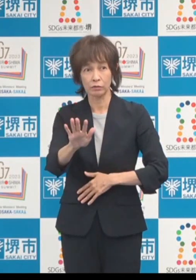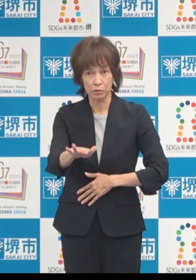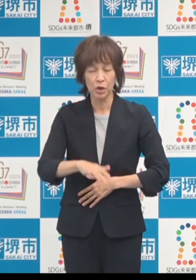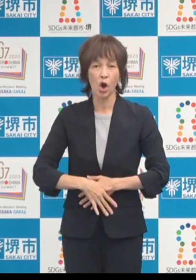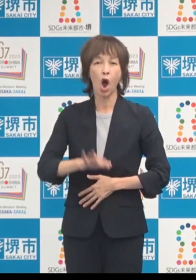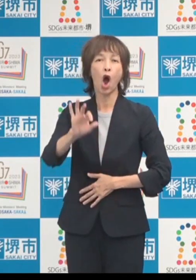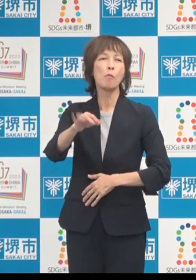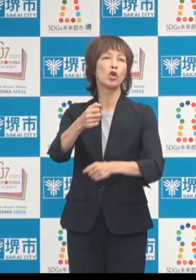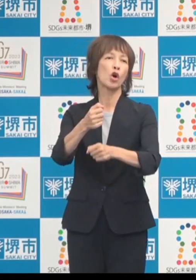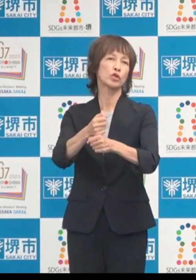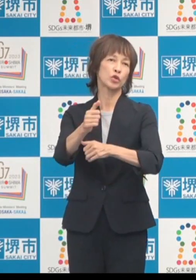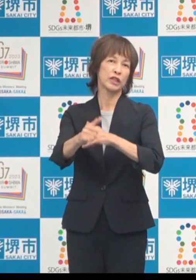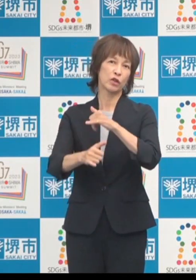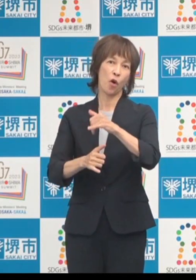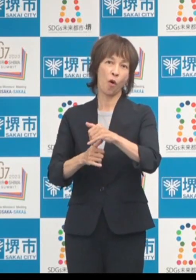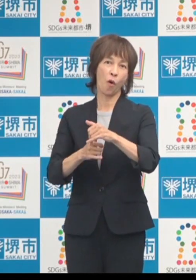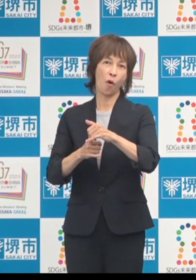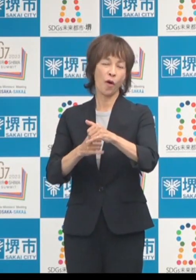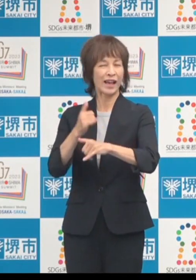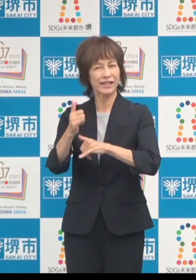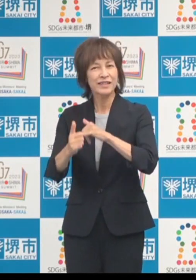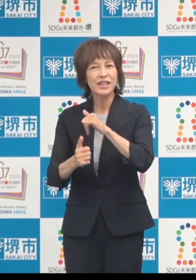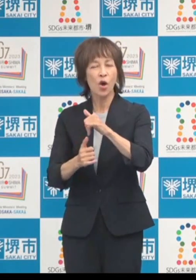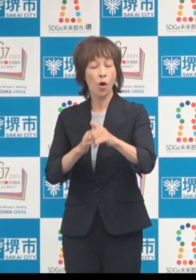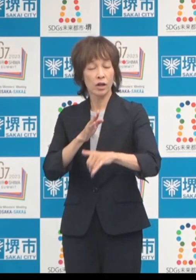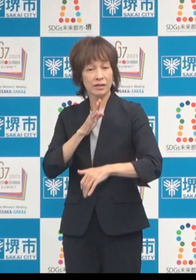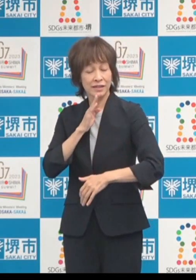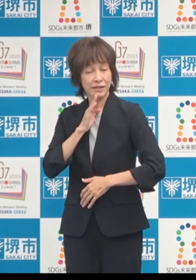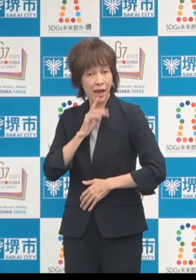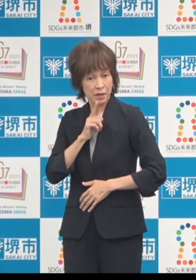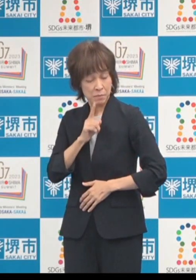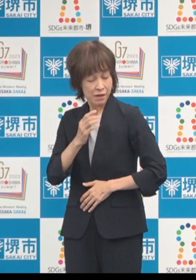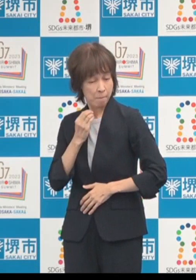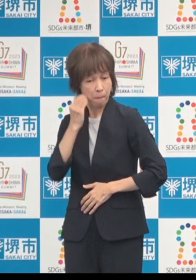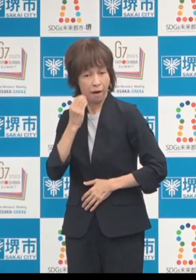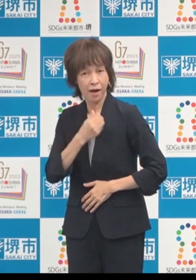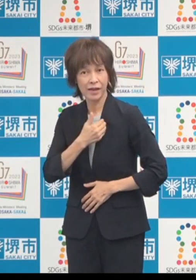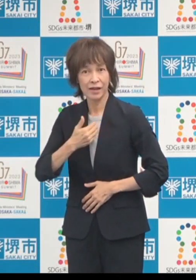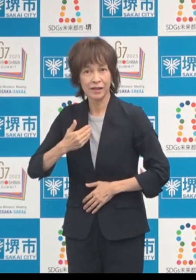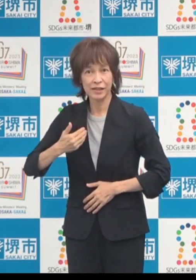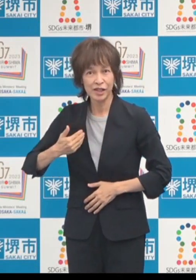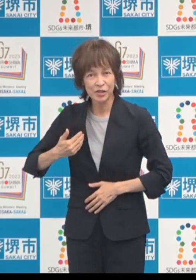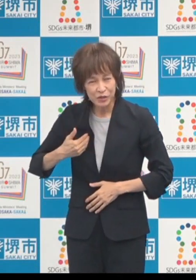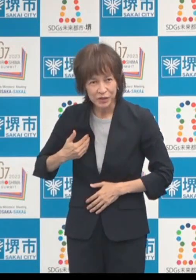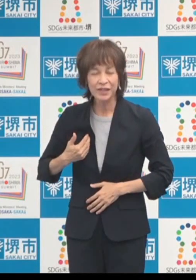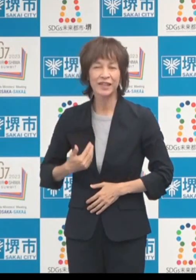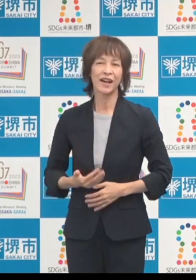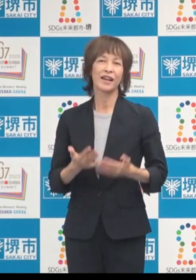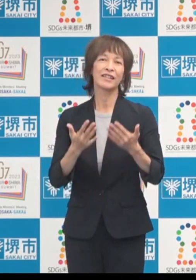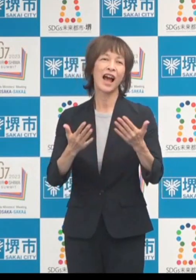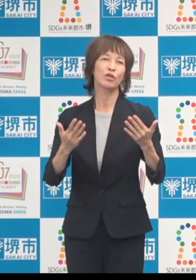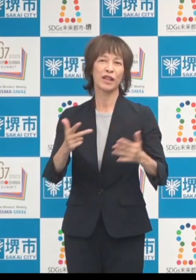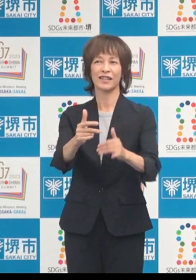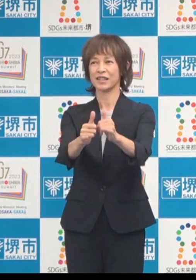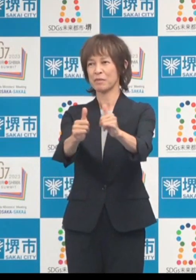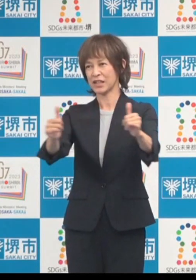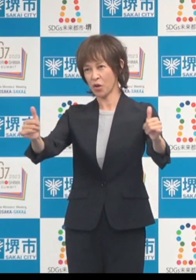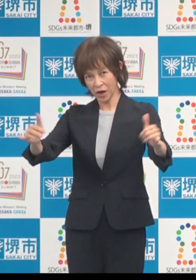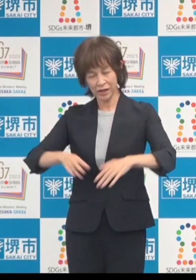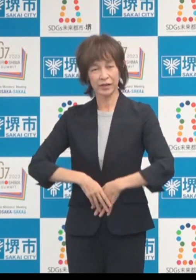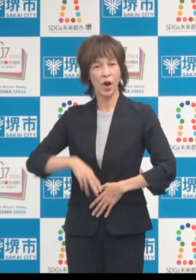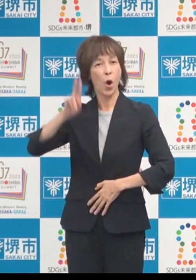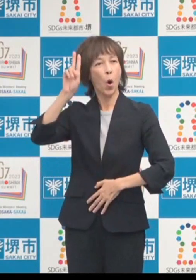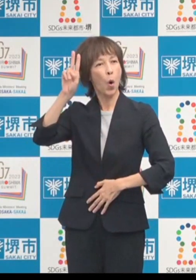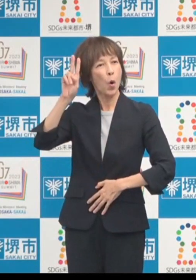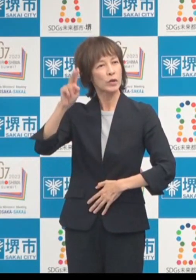りの歴史を実際に見て触れて感じられる鉄砲鍛冶屋敷の開館、ぜひ多くの方、市民の皆様も堺市外の